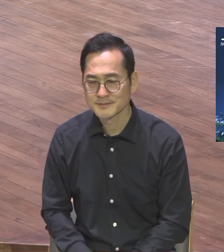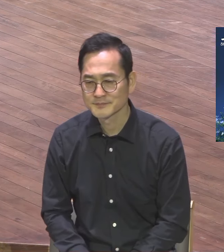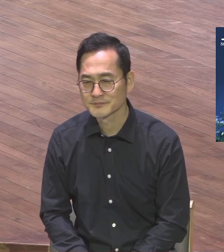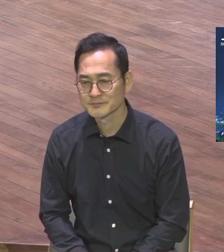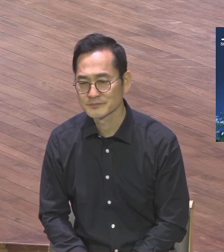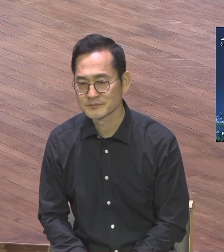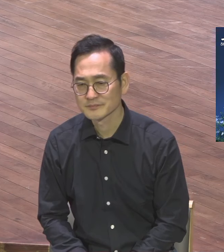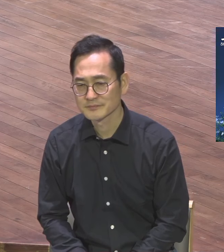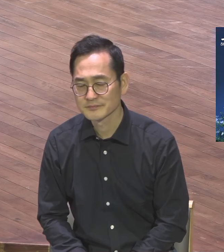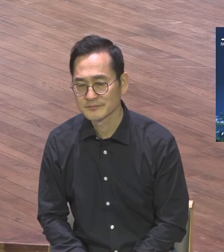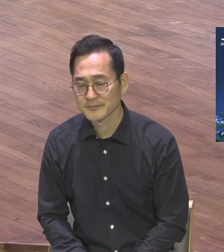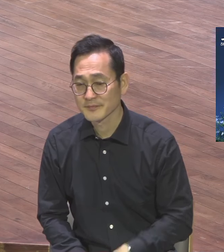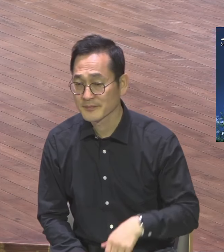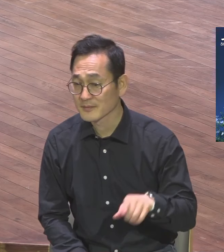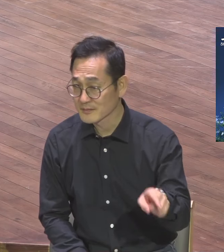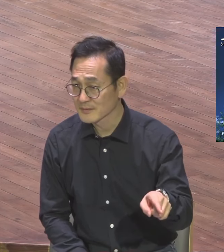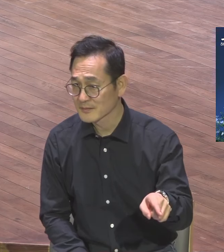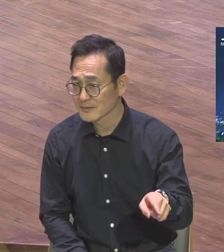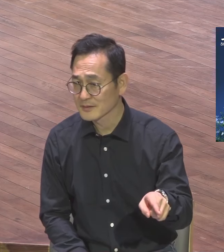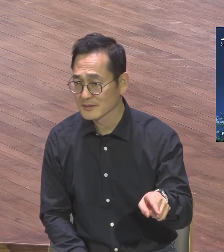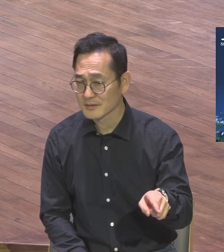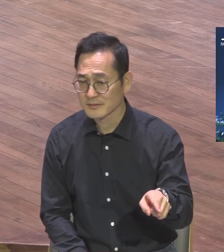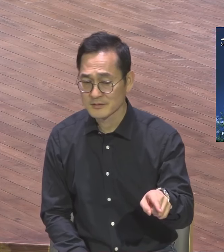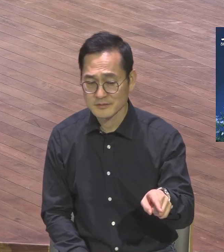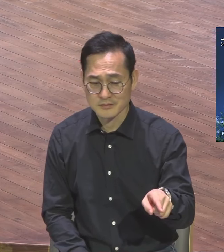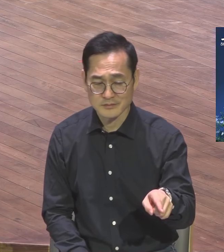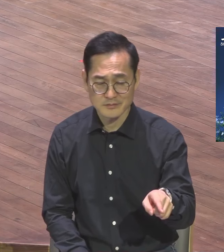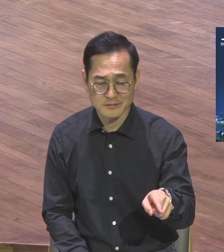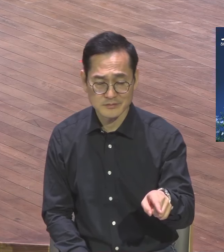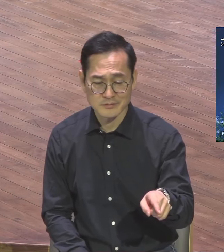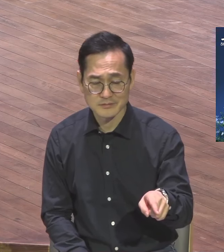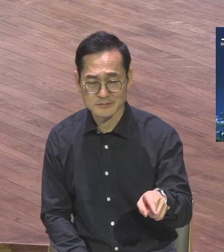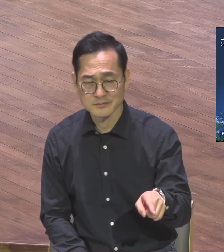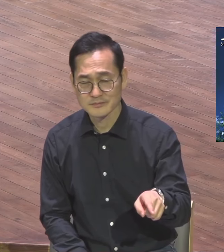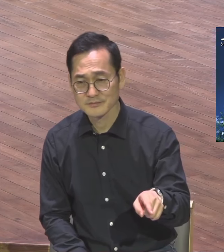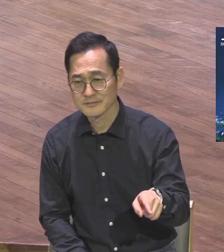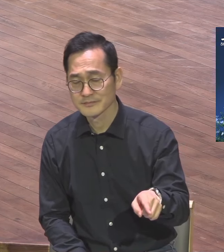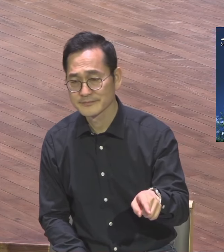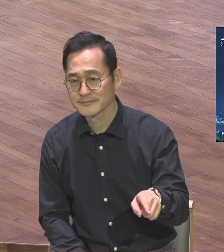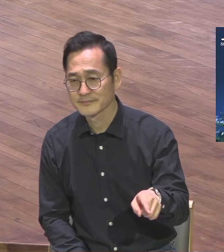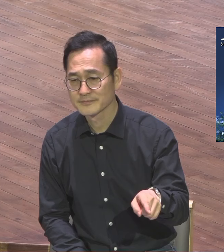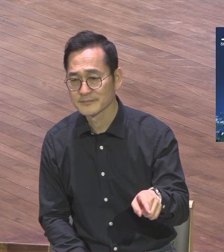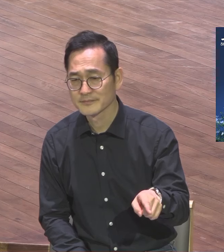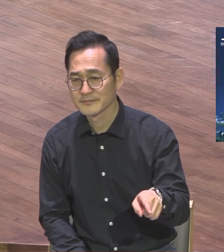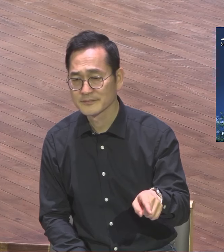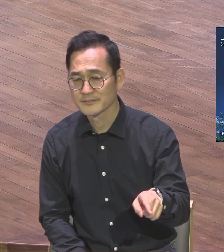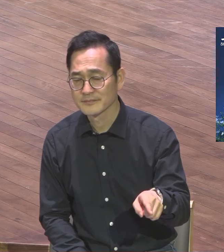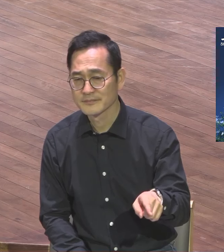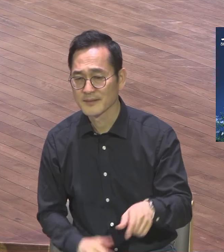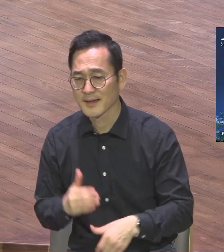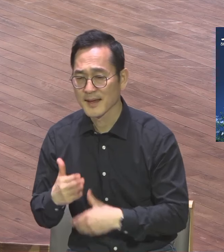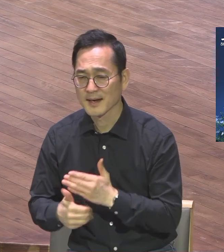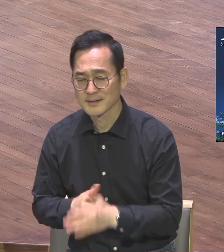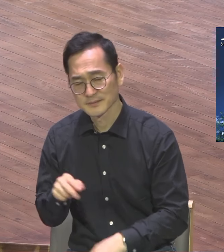그런 사람 기도를, 그런 사람 예배를, 그런 사람의 이 마음을